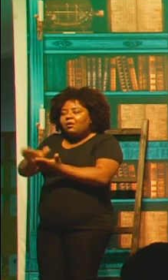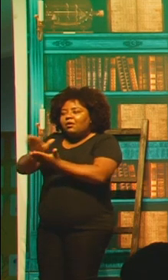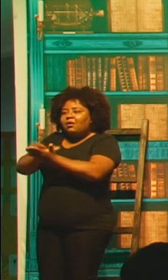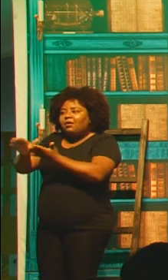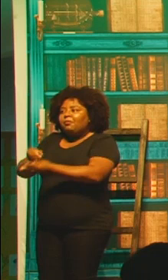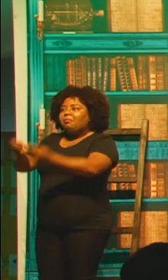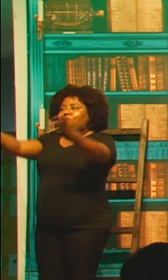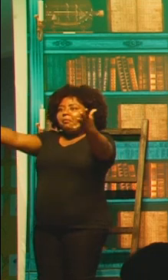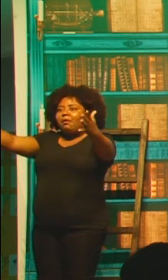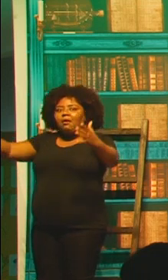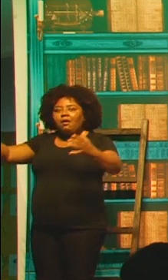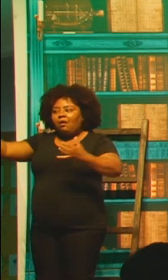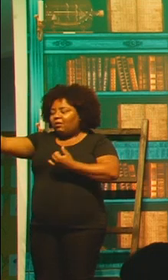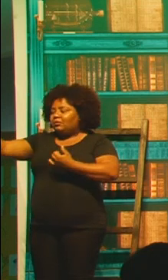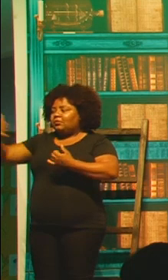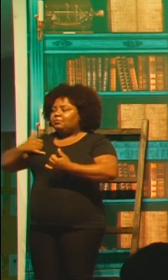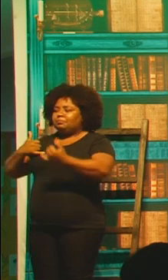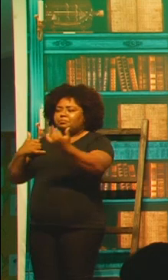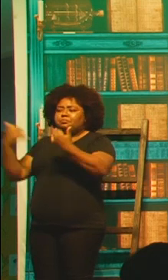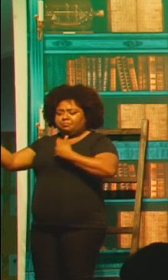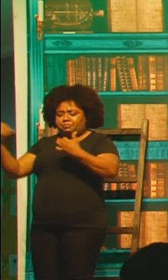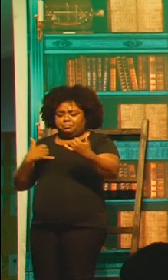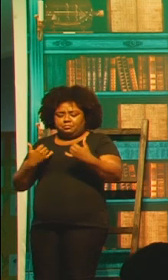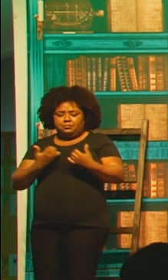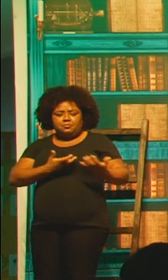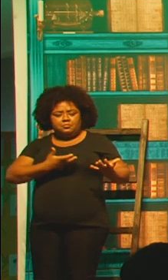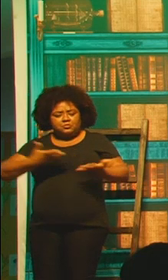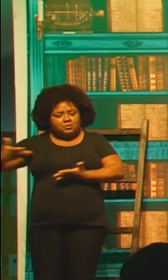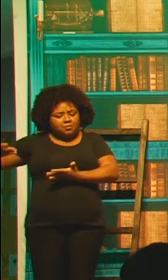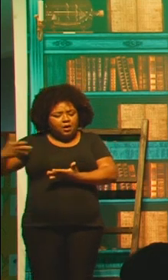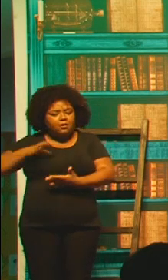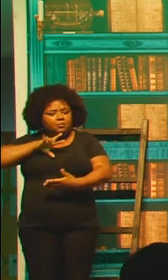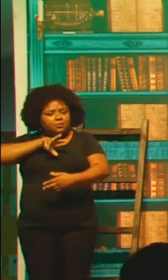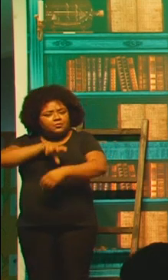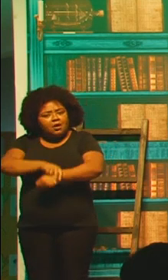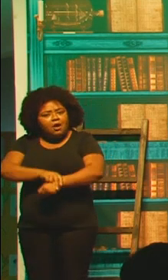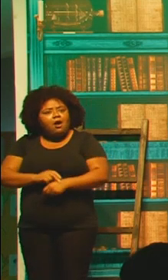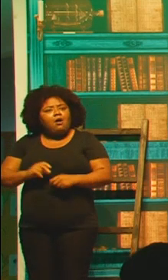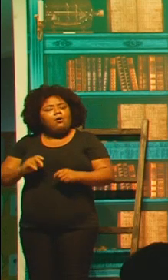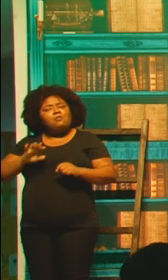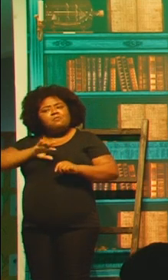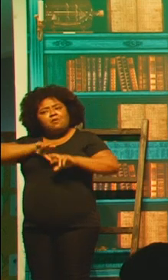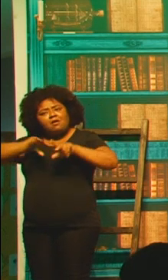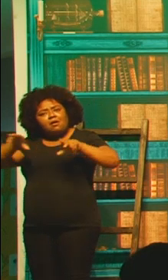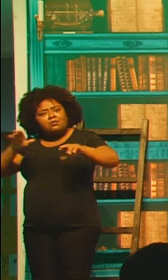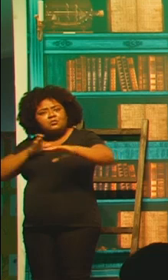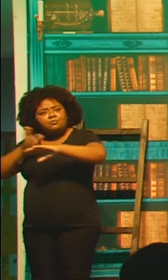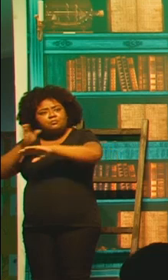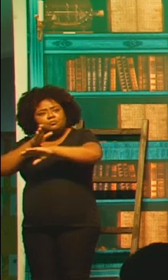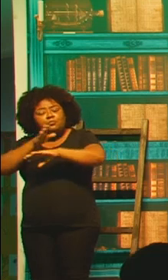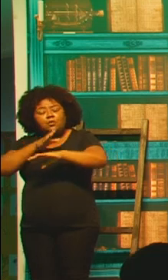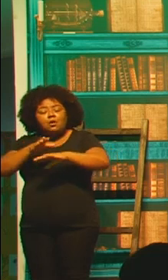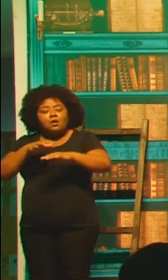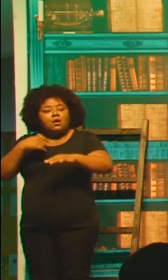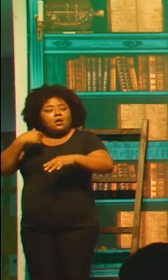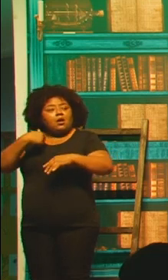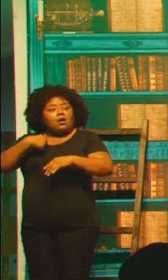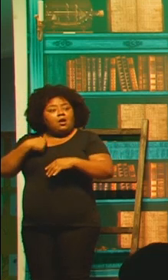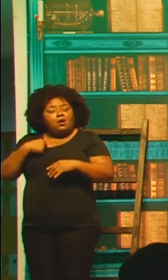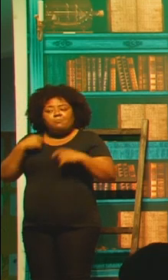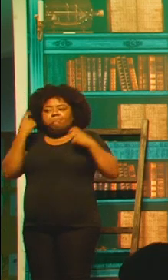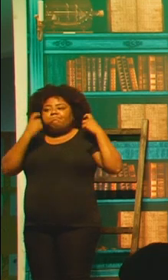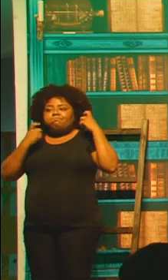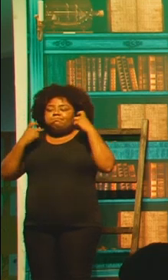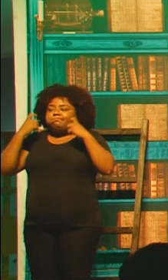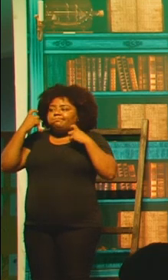com a imprensa, tive que participar dos eventos lá em Portugal. Mas eu tinha uma preocupação